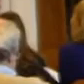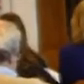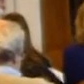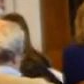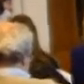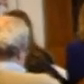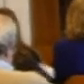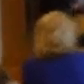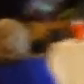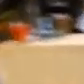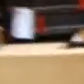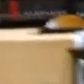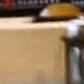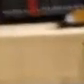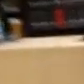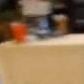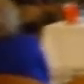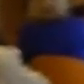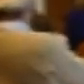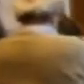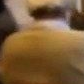Hicimos silencio.